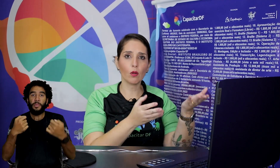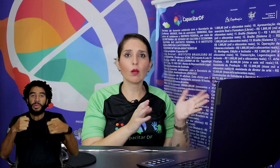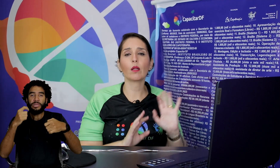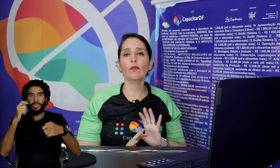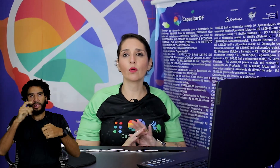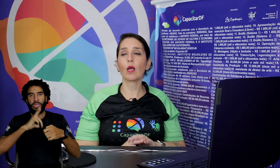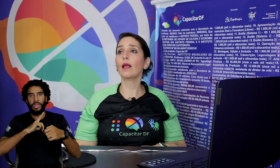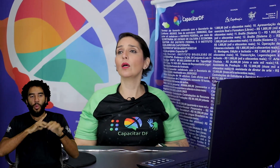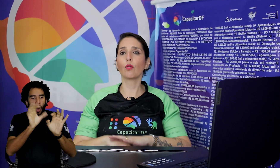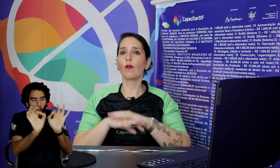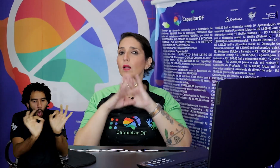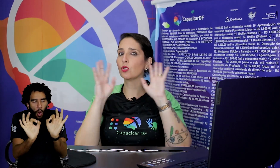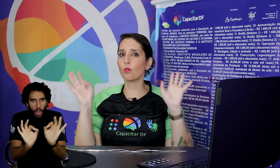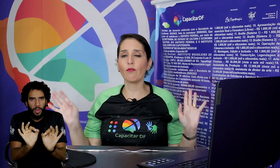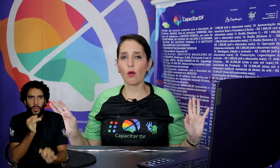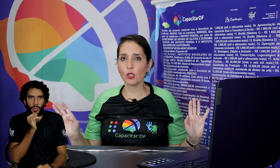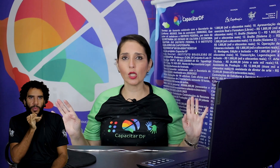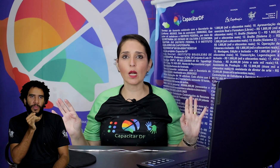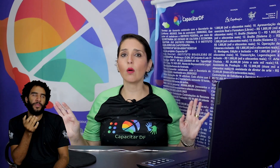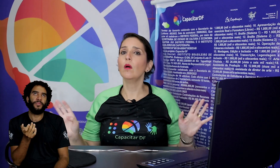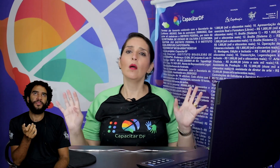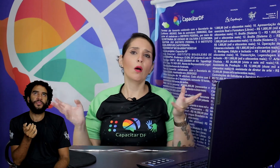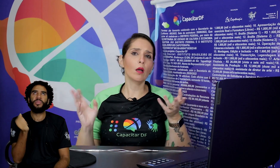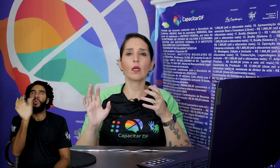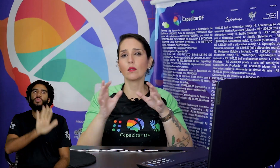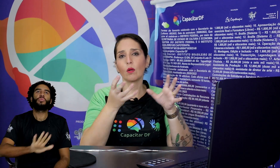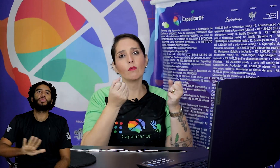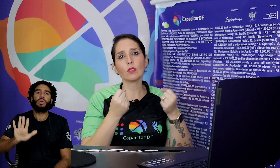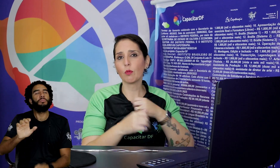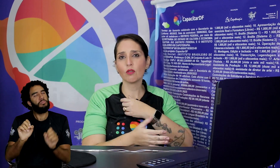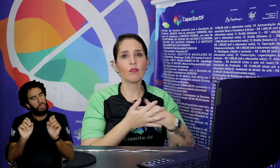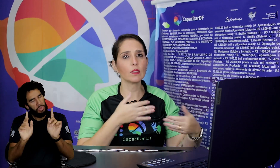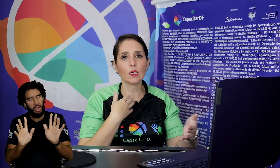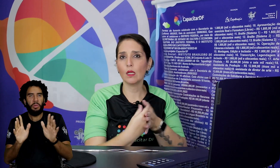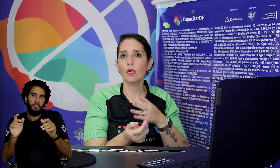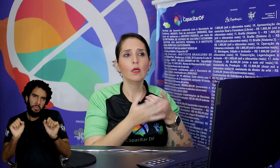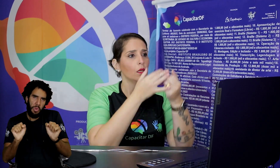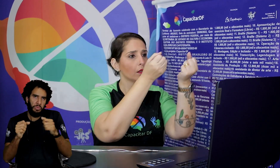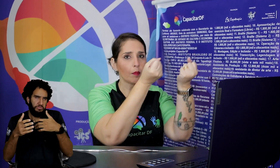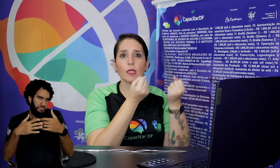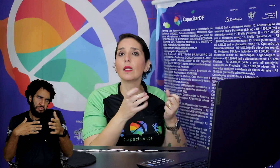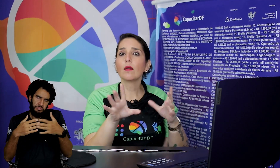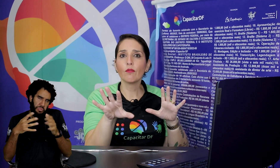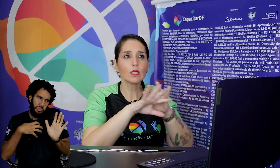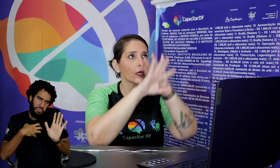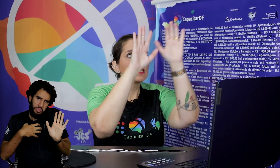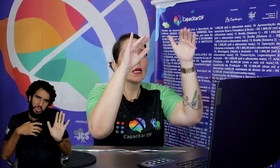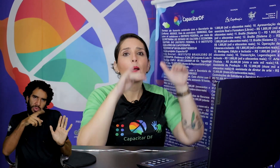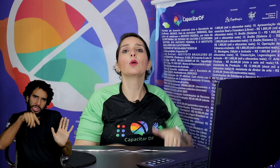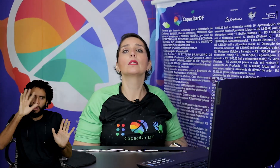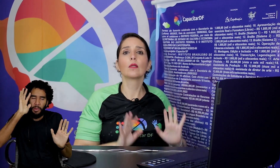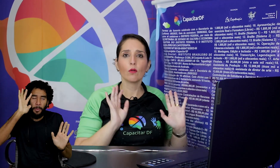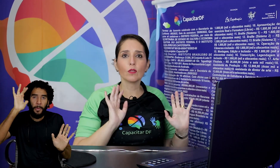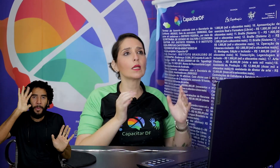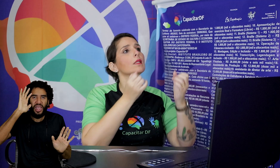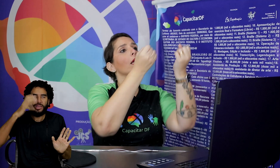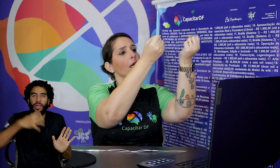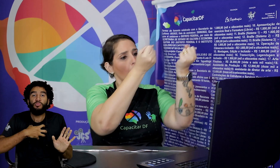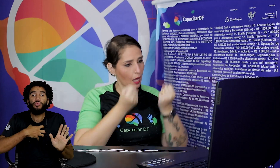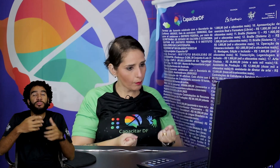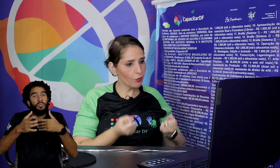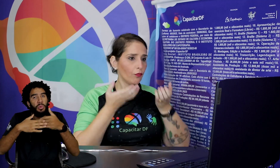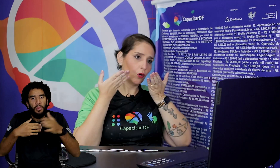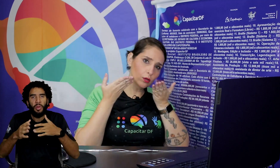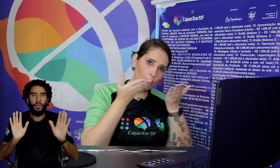poder colocar no forno. Ah, não, eu estou falando de uma forma geral. Ok, então aí você pode fazer da maneira que você quiser, na posição que você